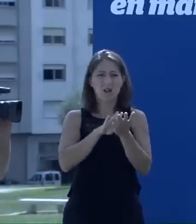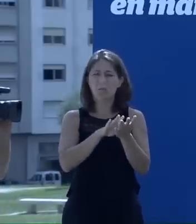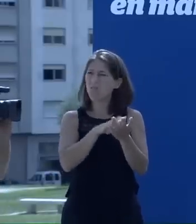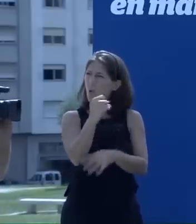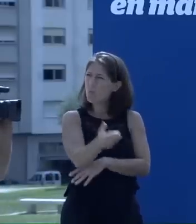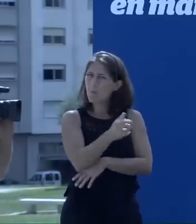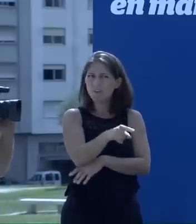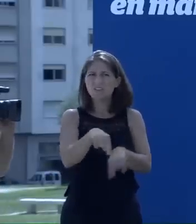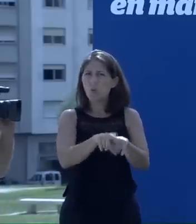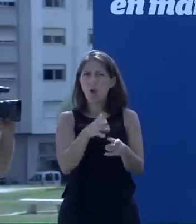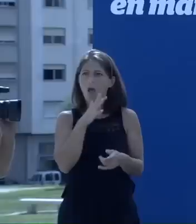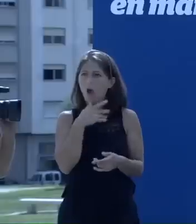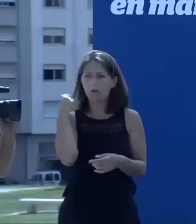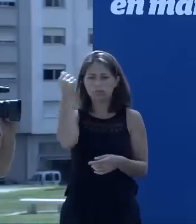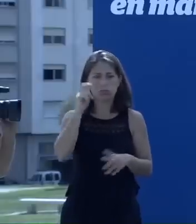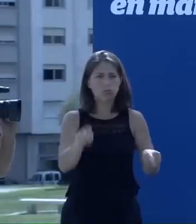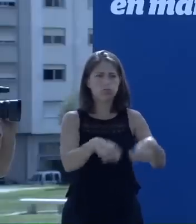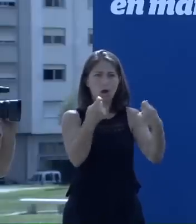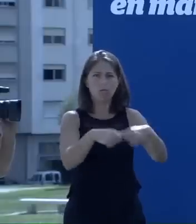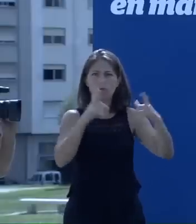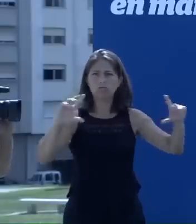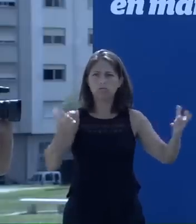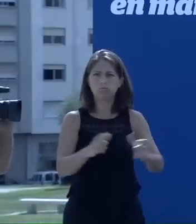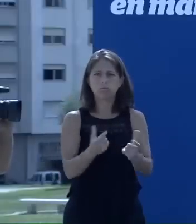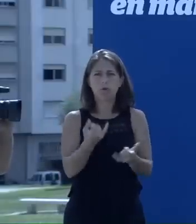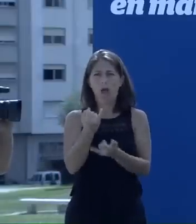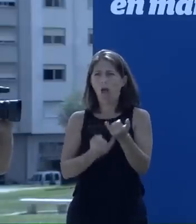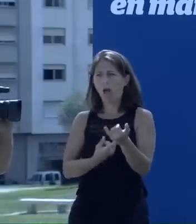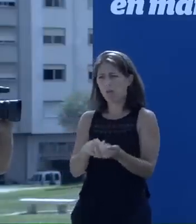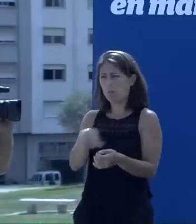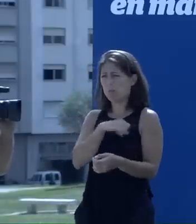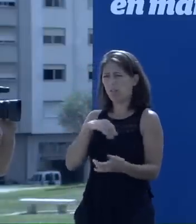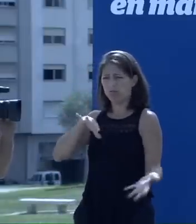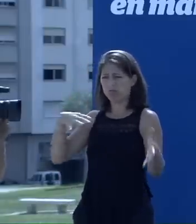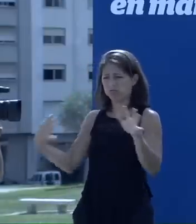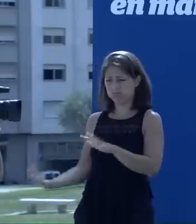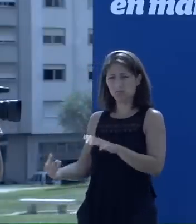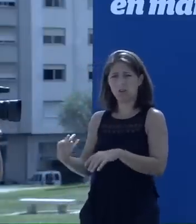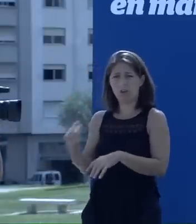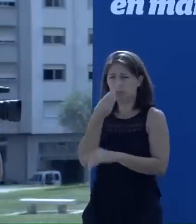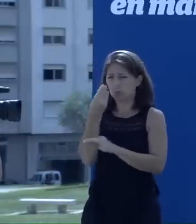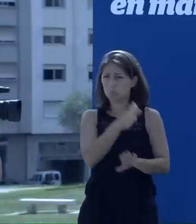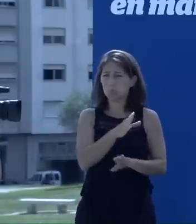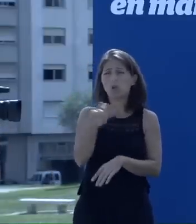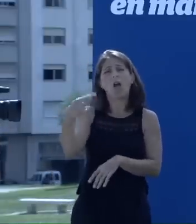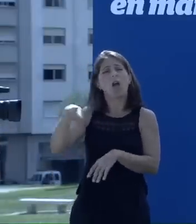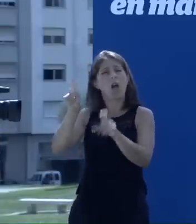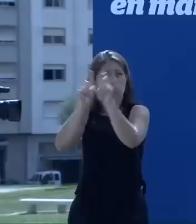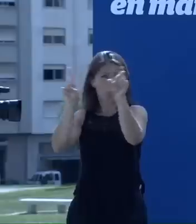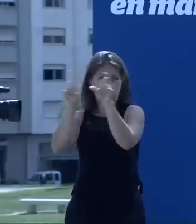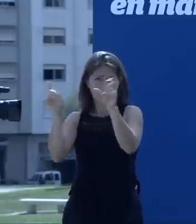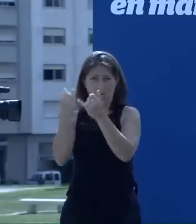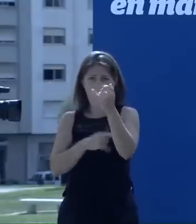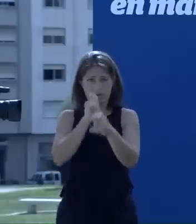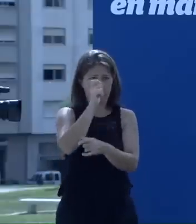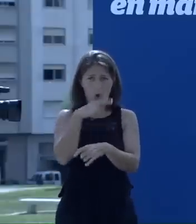nun estado de desmantelamento inimaginable a favor das privatizacións das empresas amigas do señor Feijóo, que despois lle pagan as